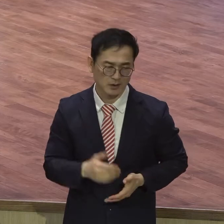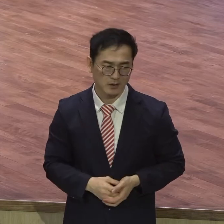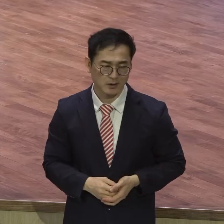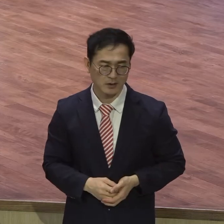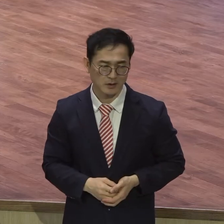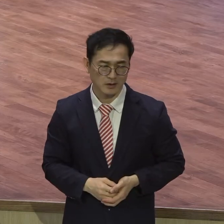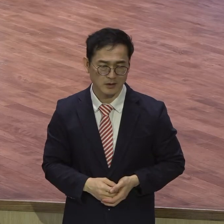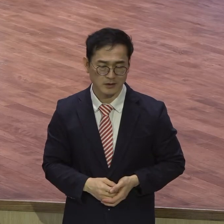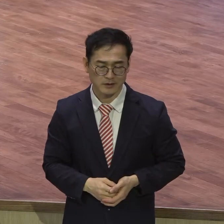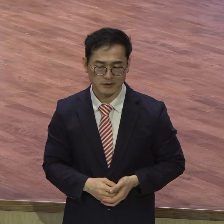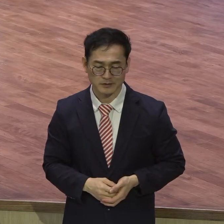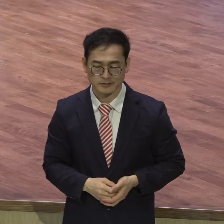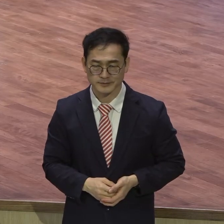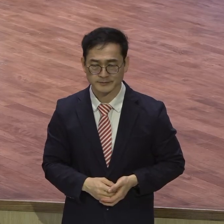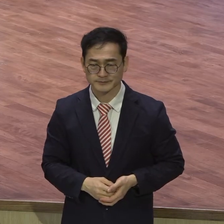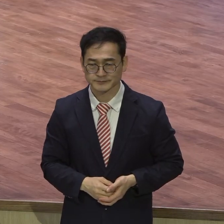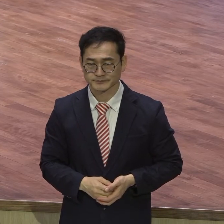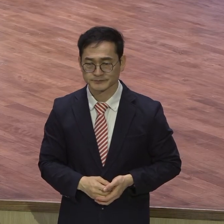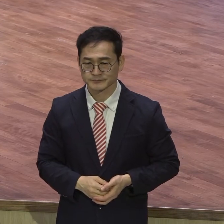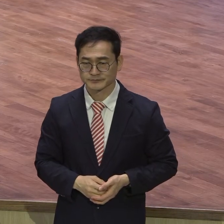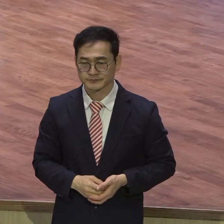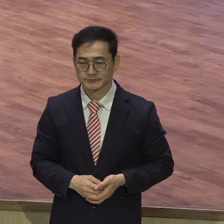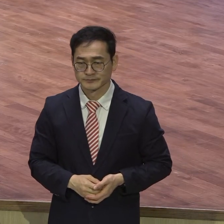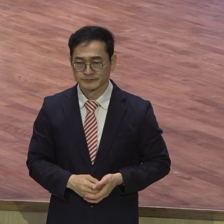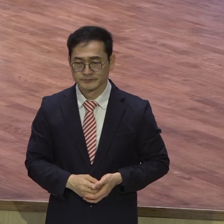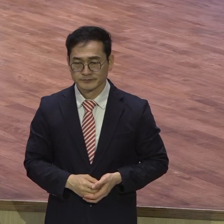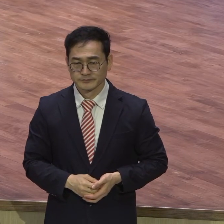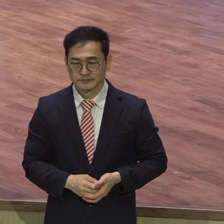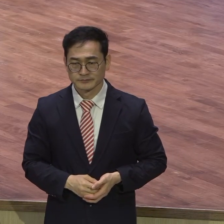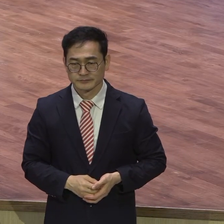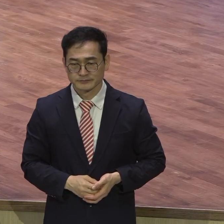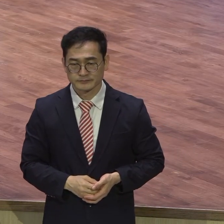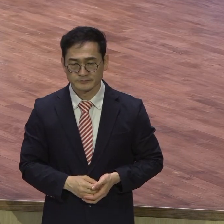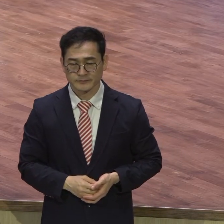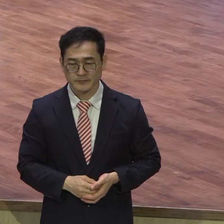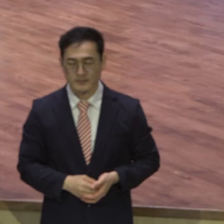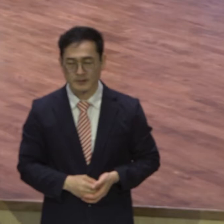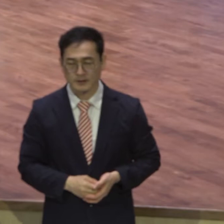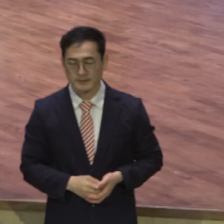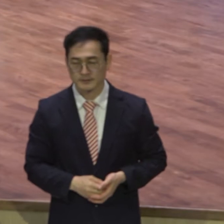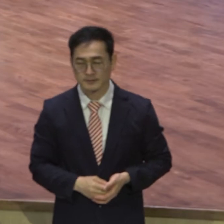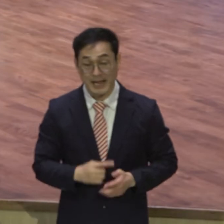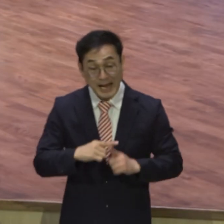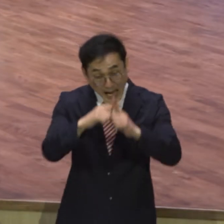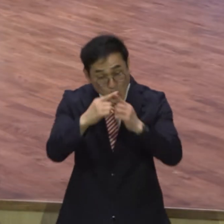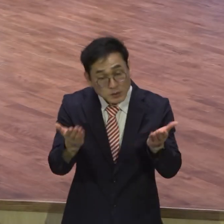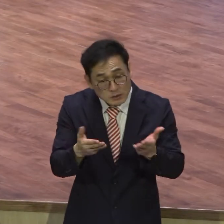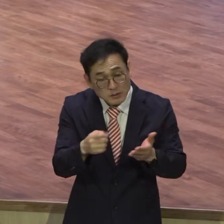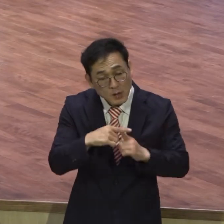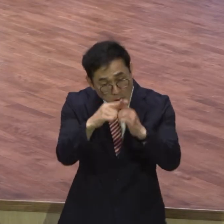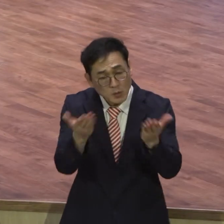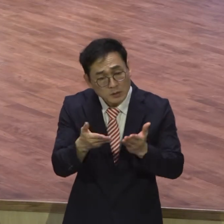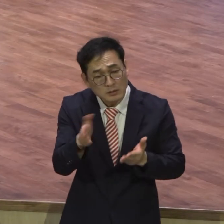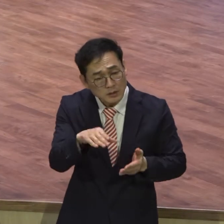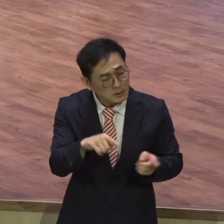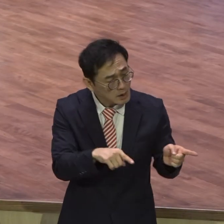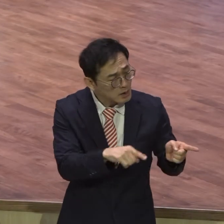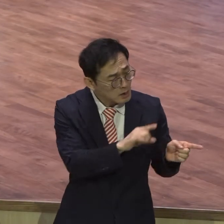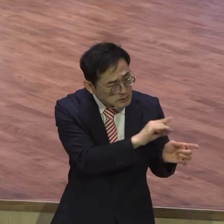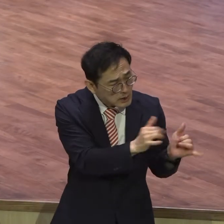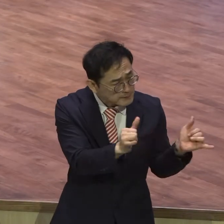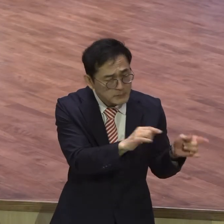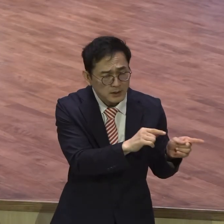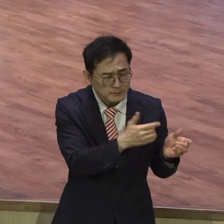진정한 성김과 벼려를 그렇게 할 수 있다 어떤 경우에도 여러분은 영혼들을